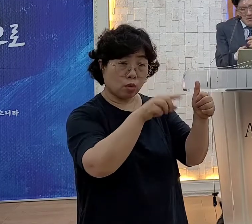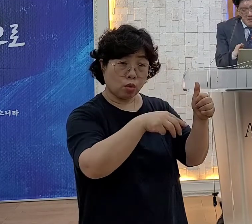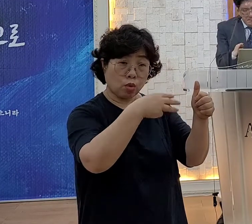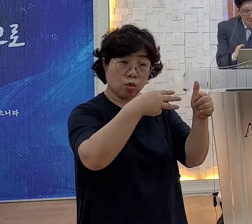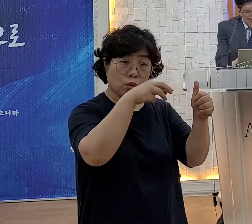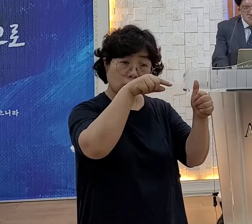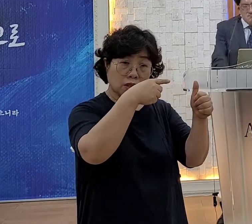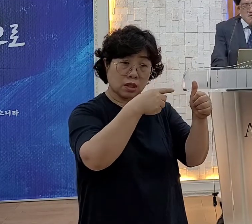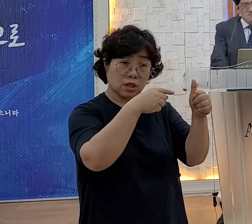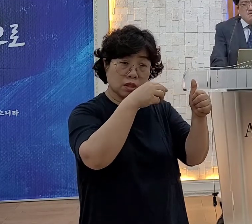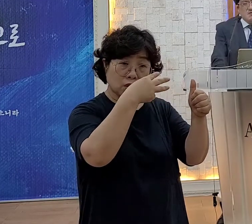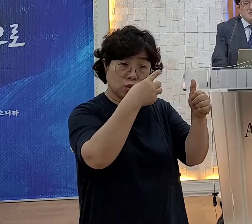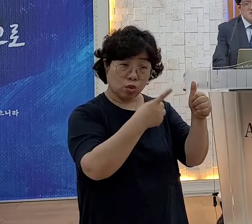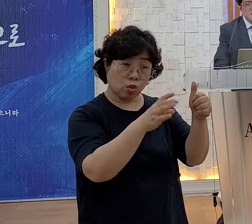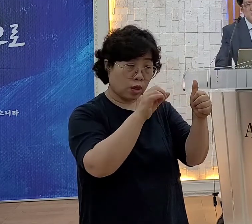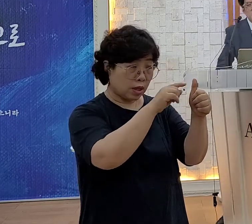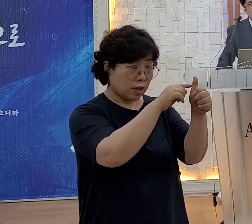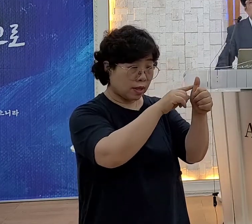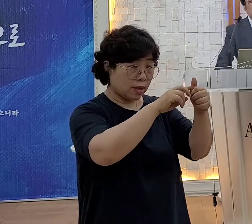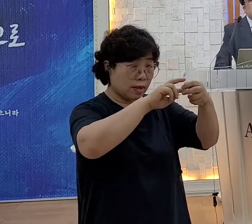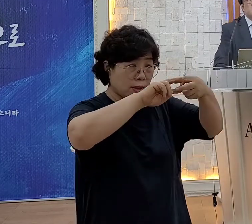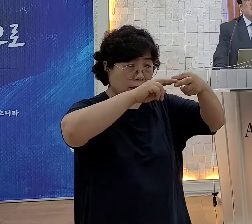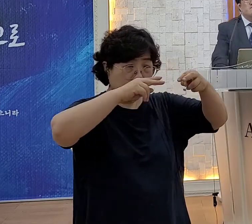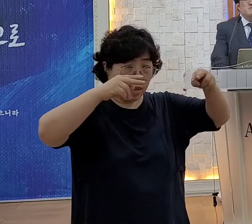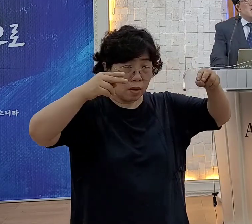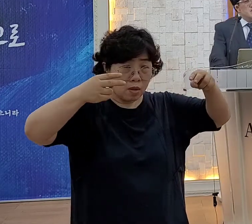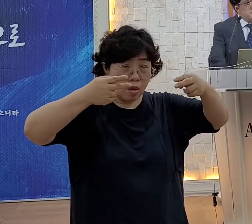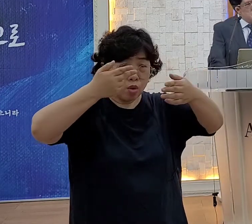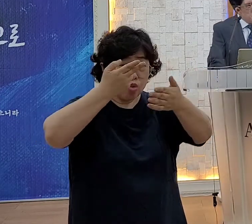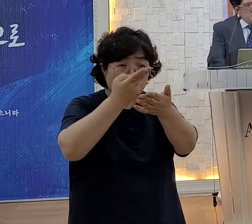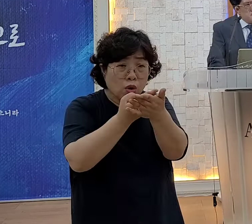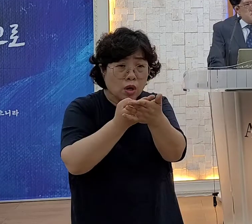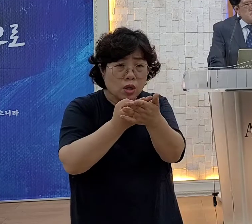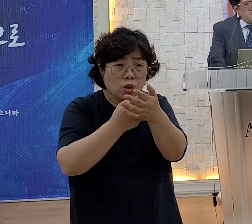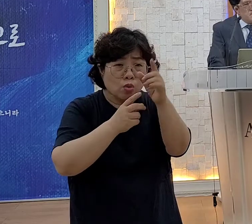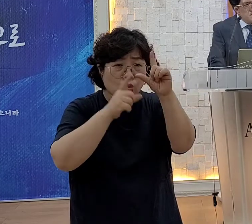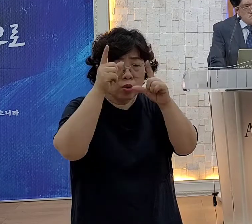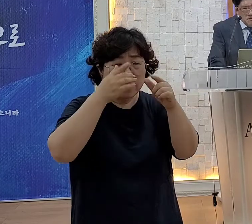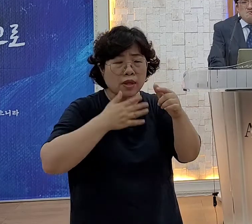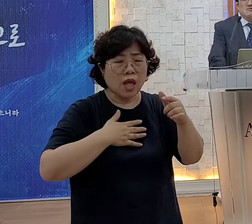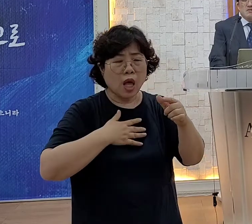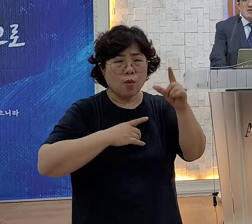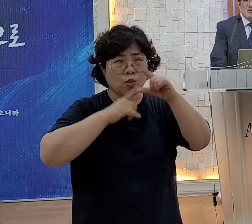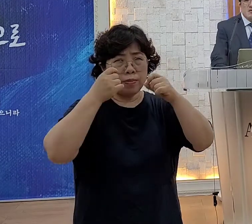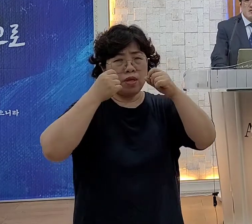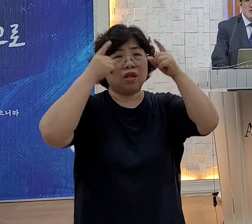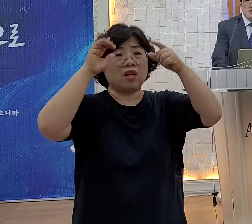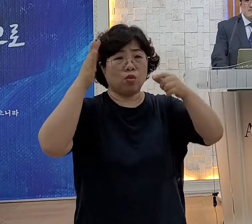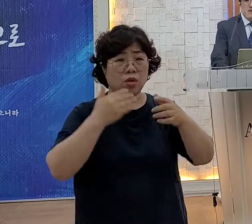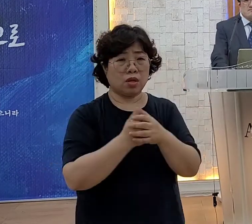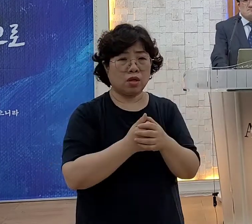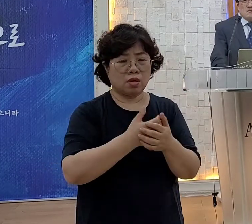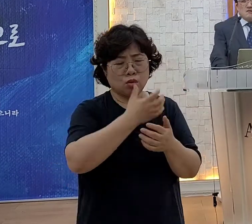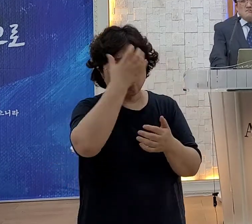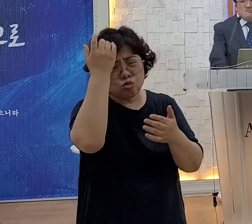끝에서 밧줄 위에 누워있는 그 자신의 모습이라는 것을 직감했어요. 꿈을 꿨는데 밧줄 위에